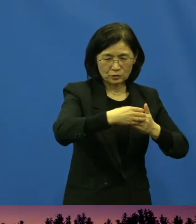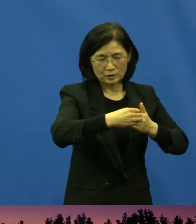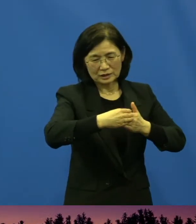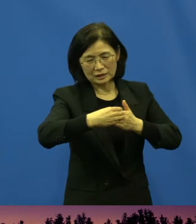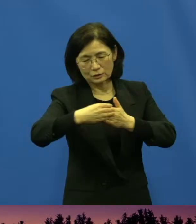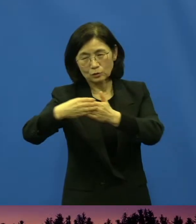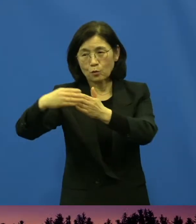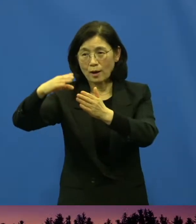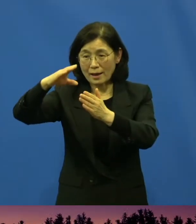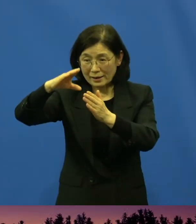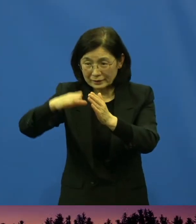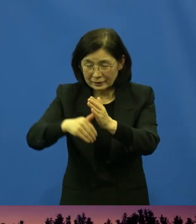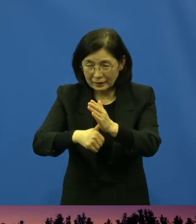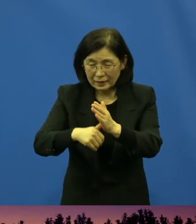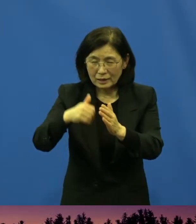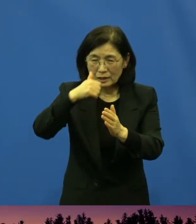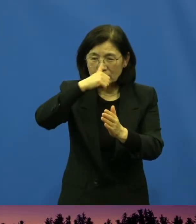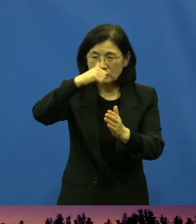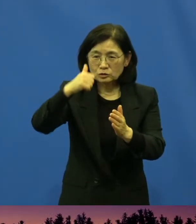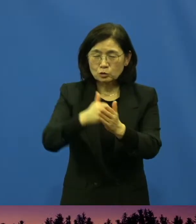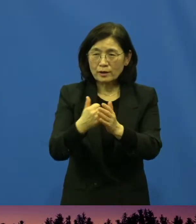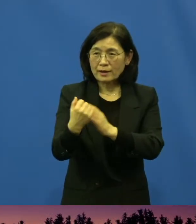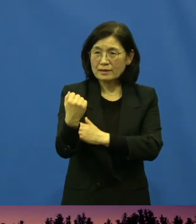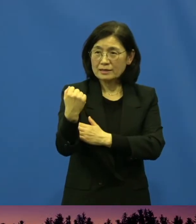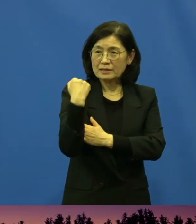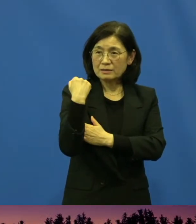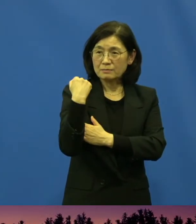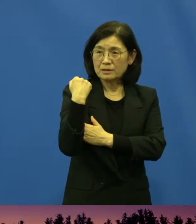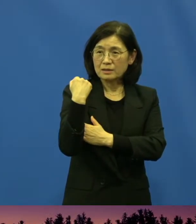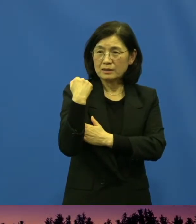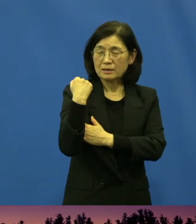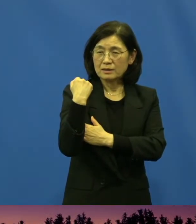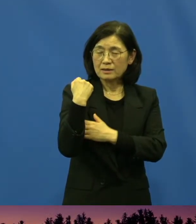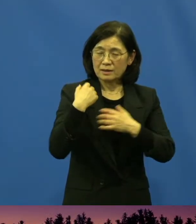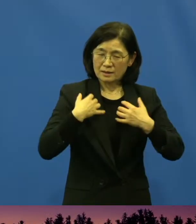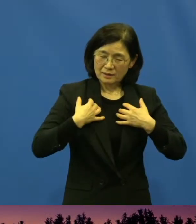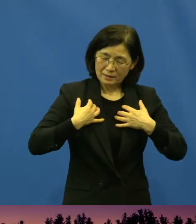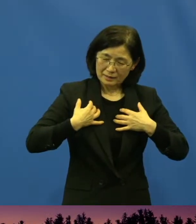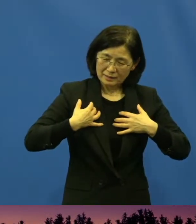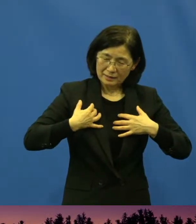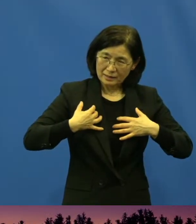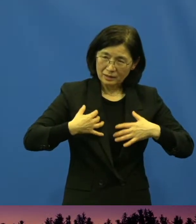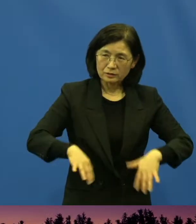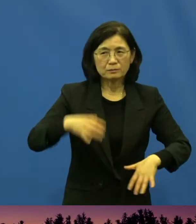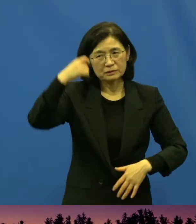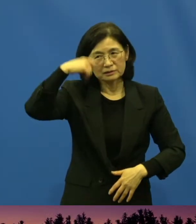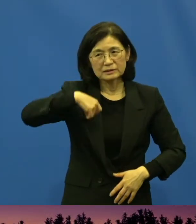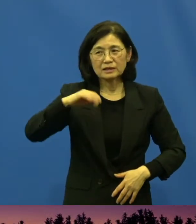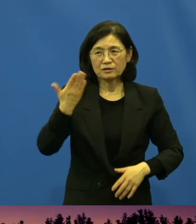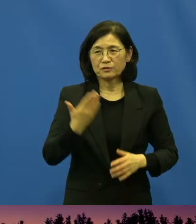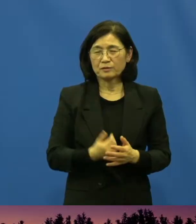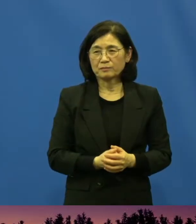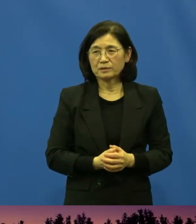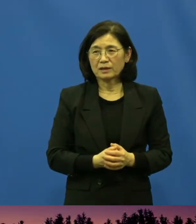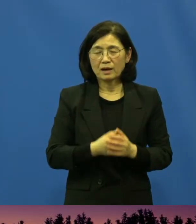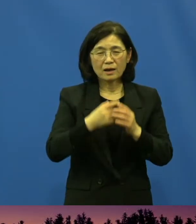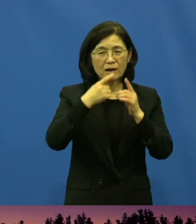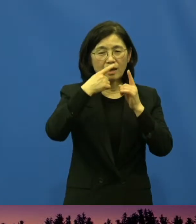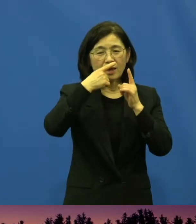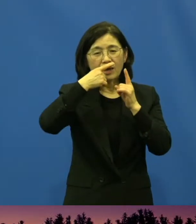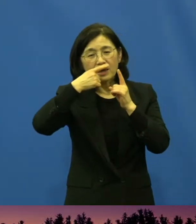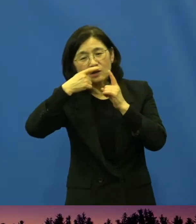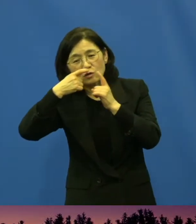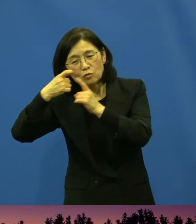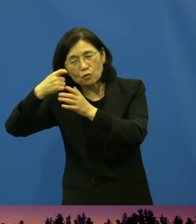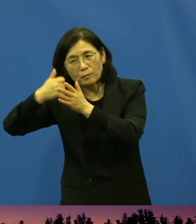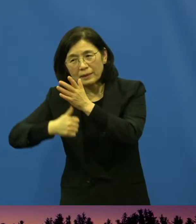순간 그 죄의 힘이 내 안에서 약화되는 걸 느끼겠죠. 그래서 유혹이 더 이상 유혹이